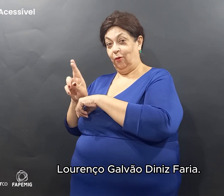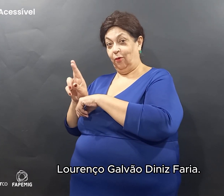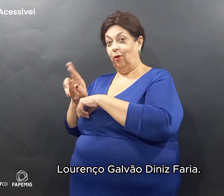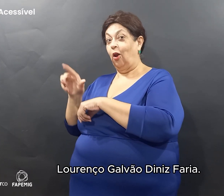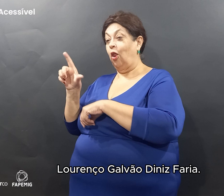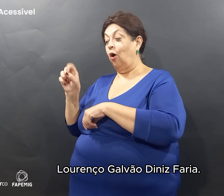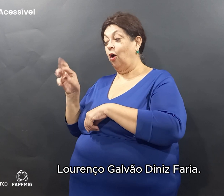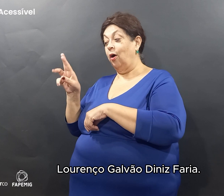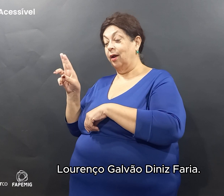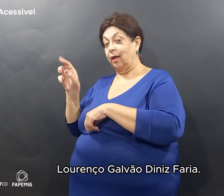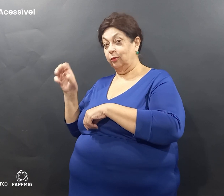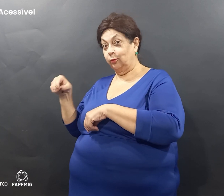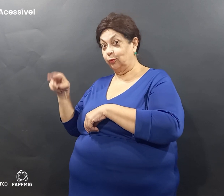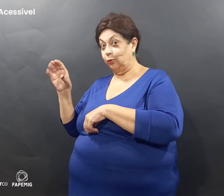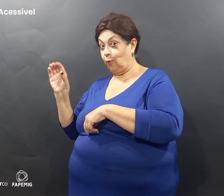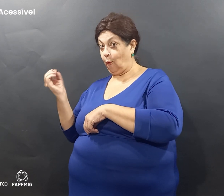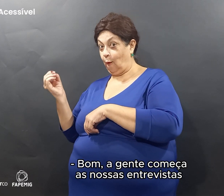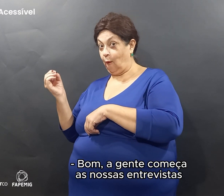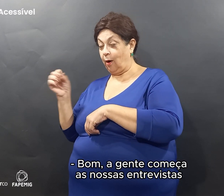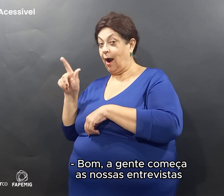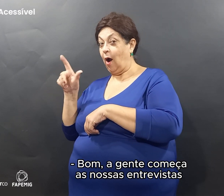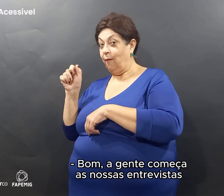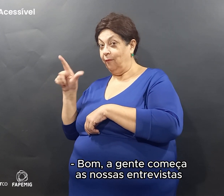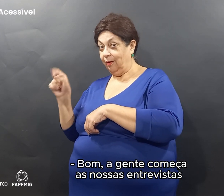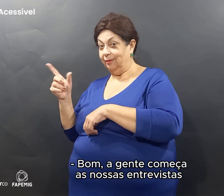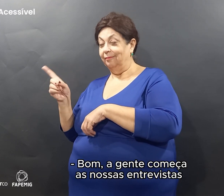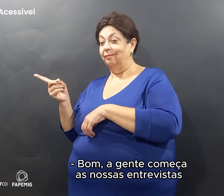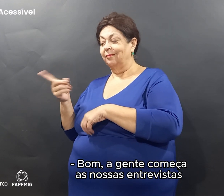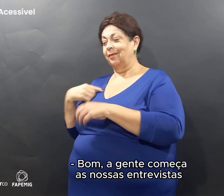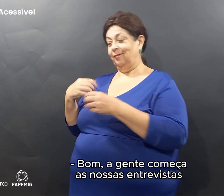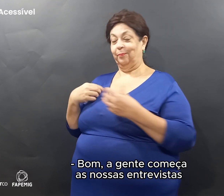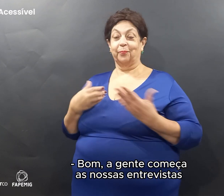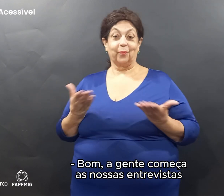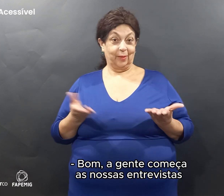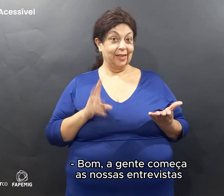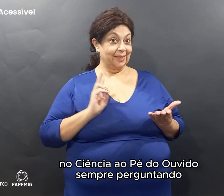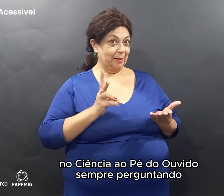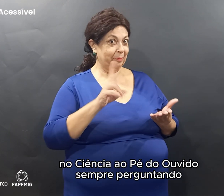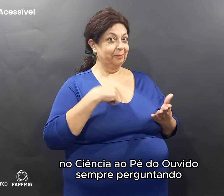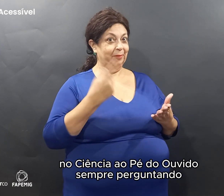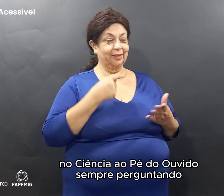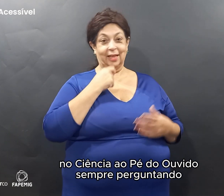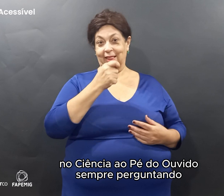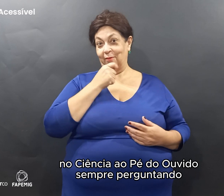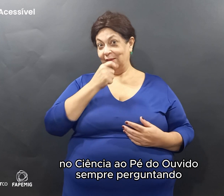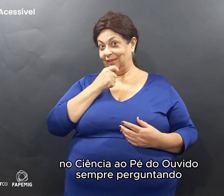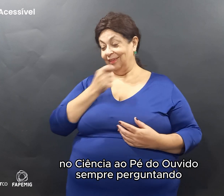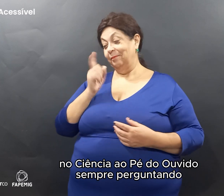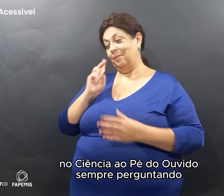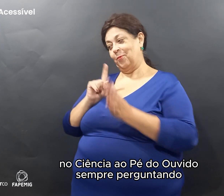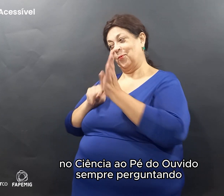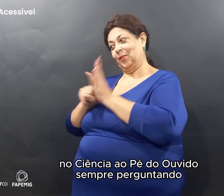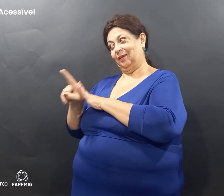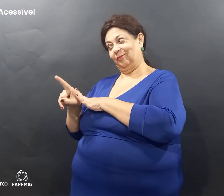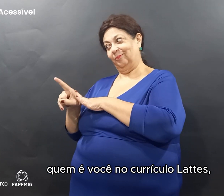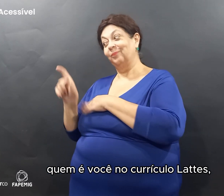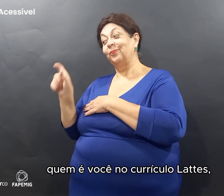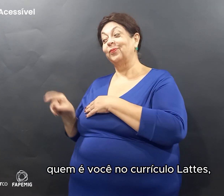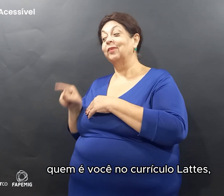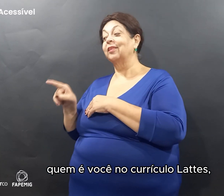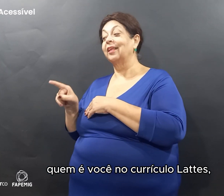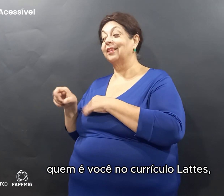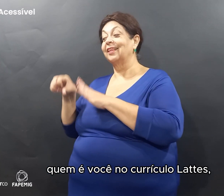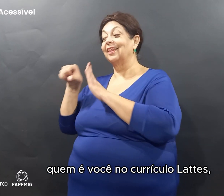Lourenço Galvão Diniz Faria. Bom, a gente começa as nossas entrevistas no Ciência ao Pé do Ouvido sempre perguntando